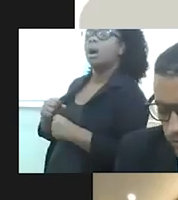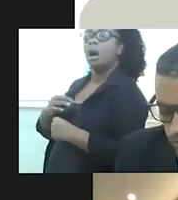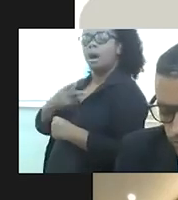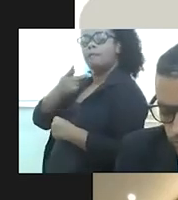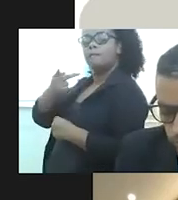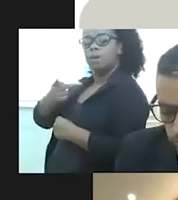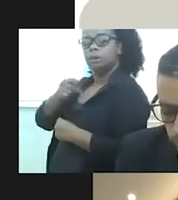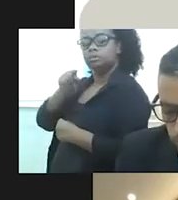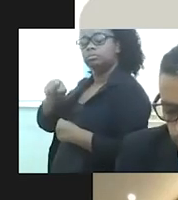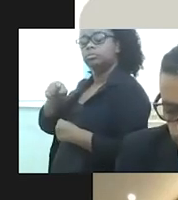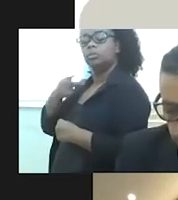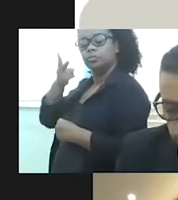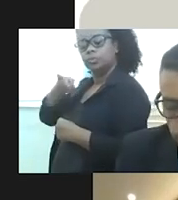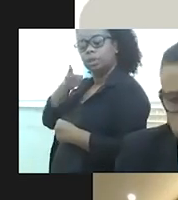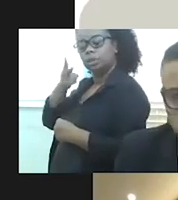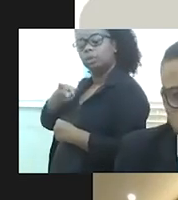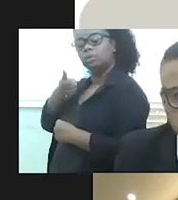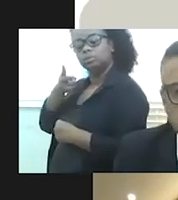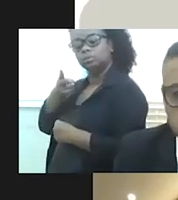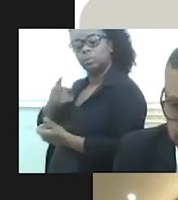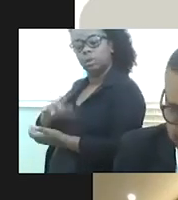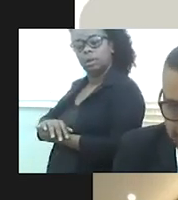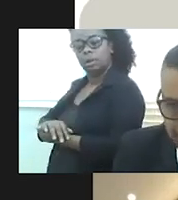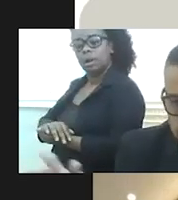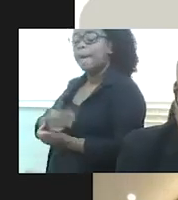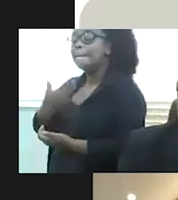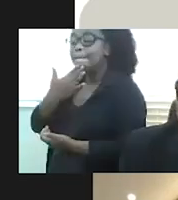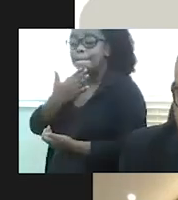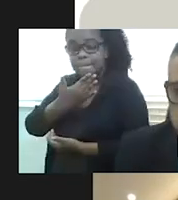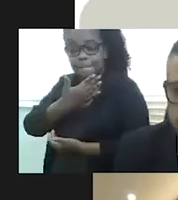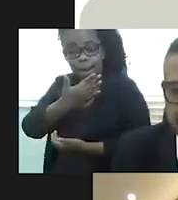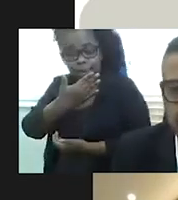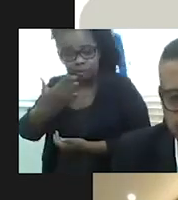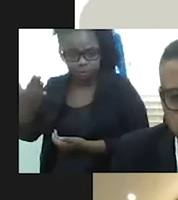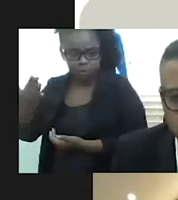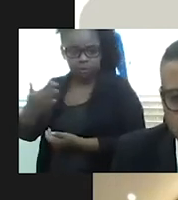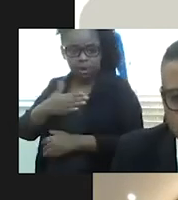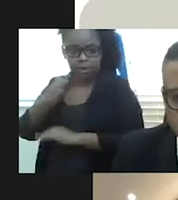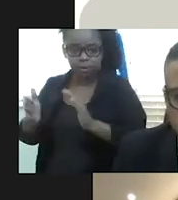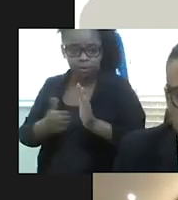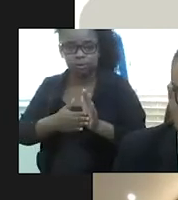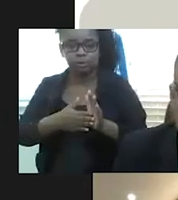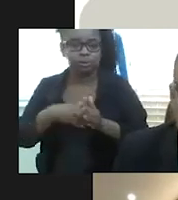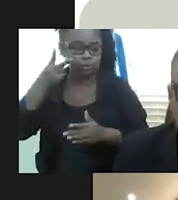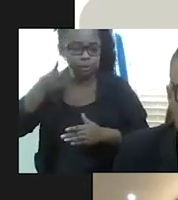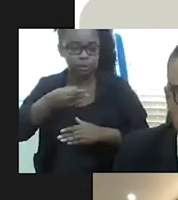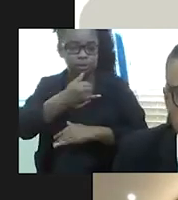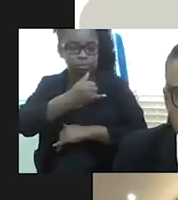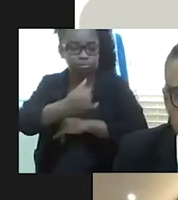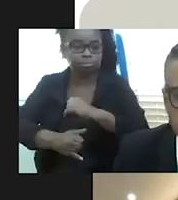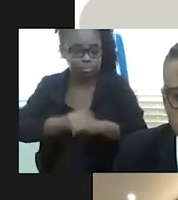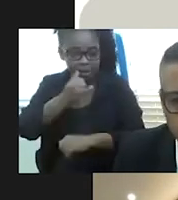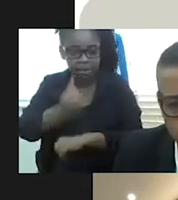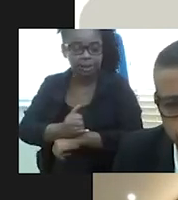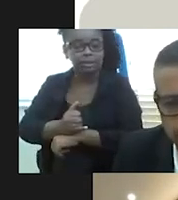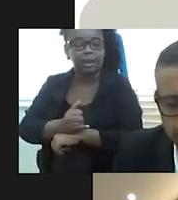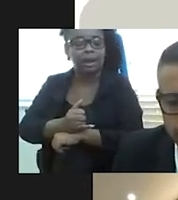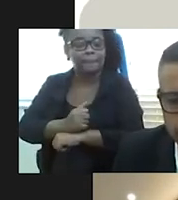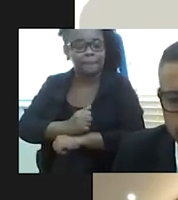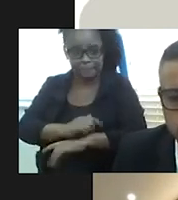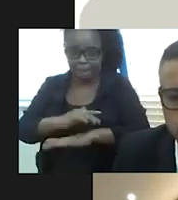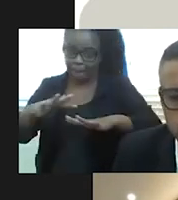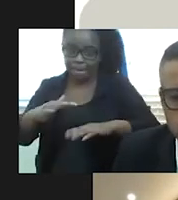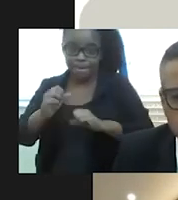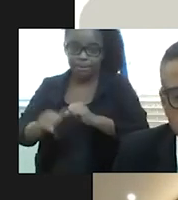eu, nesse momento, peço ao plenário, né, nosso plenário virtual, submeto ao plenário, nosso